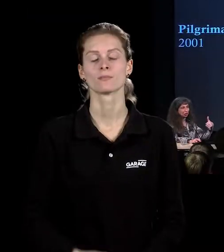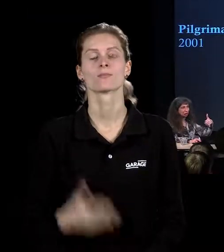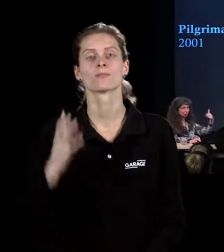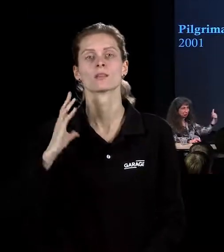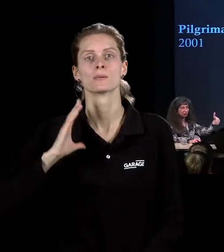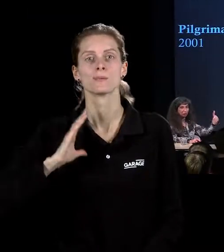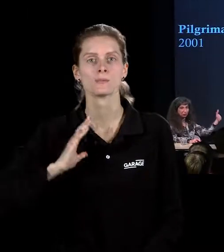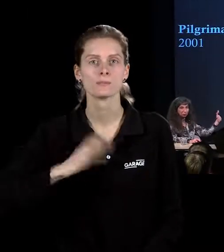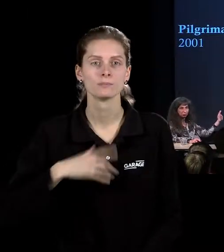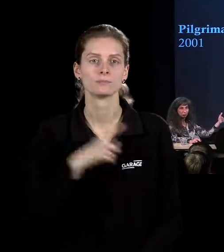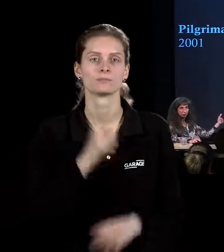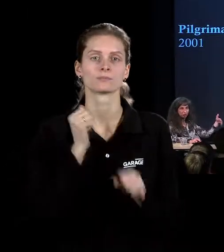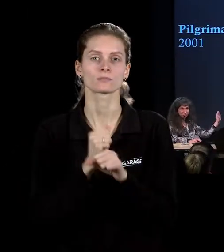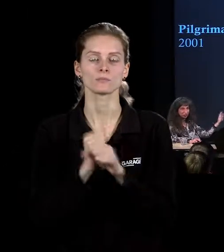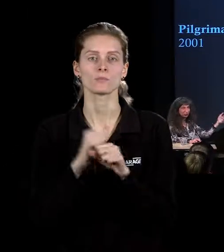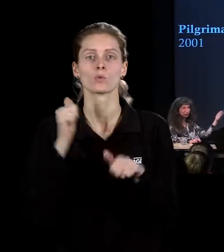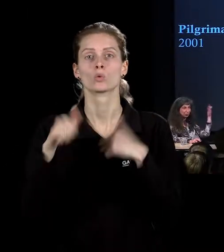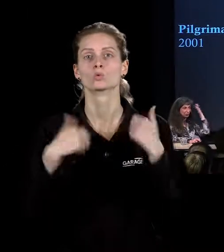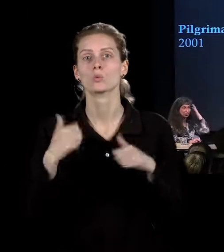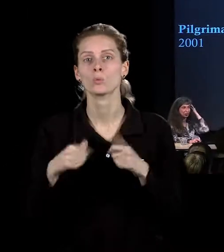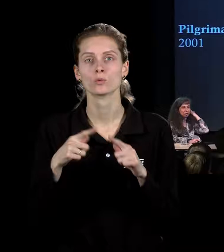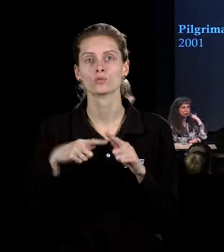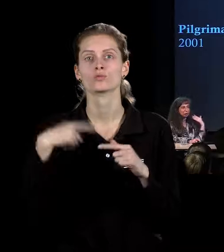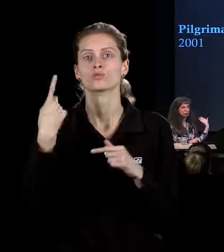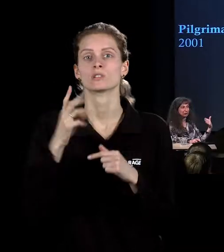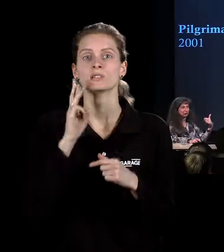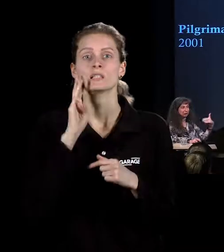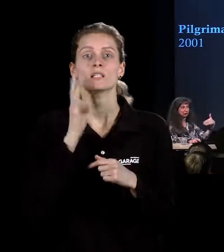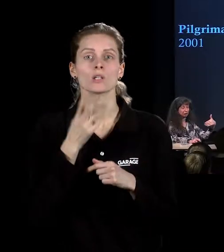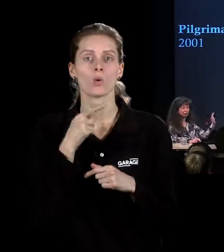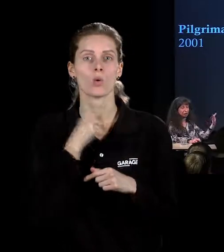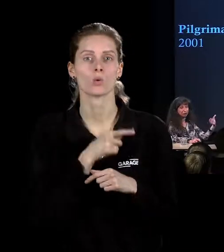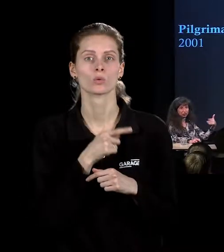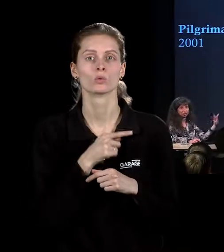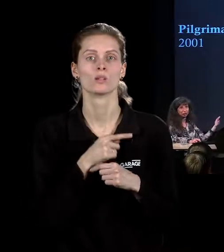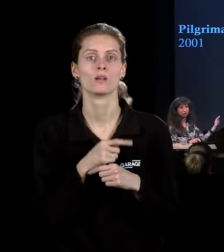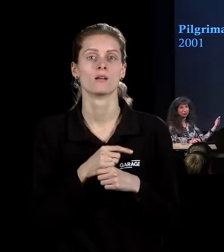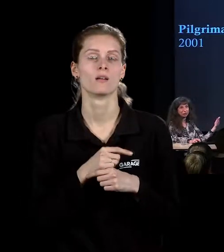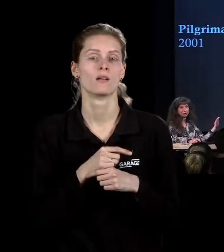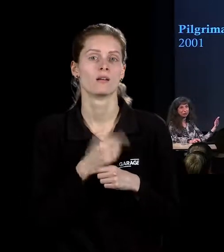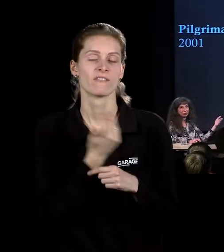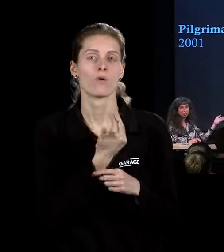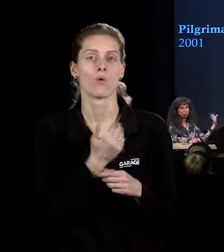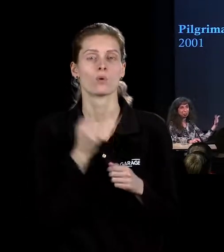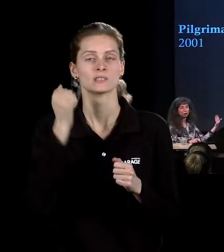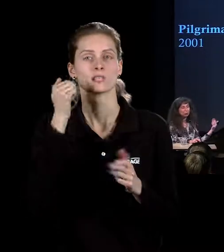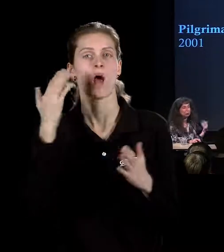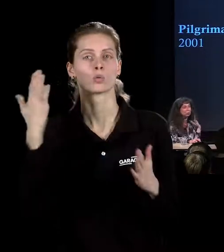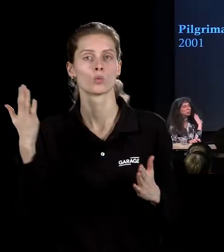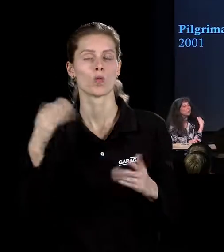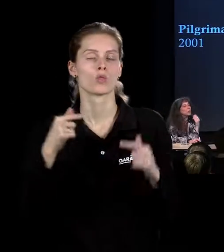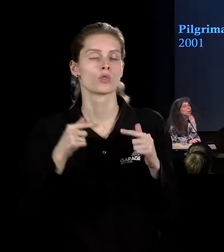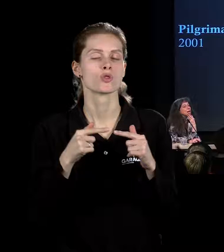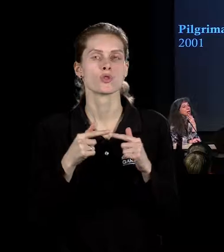Потом это же, он делает скульптуру там, через 3 года, где его статуя, точная